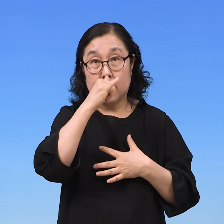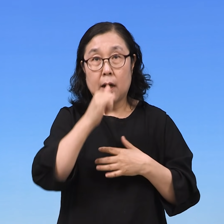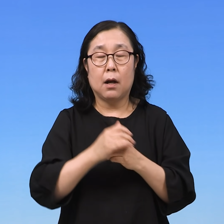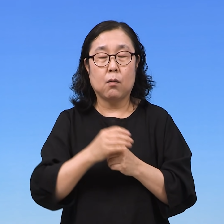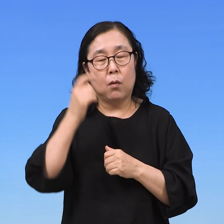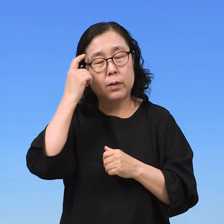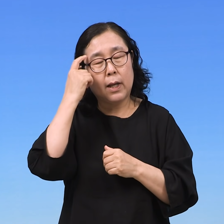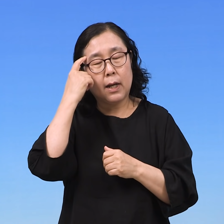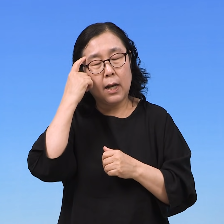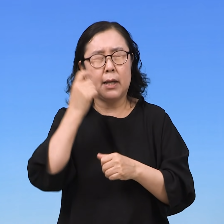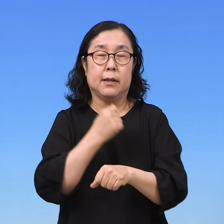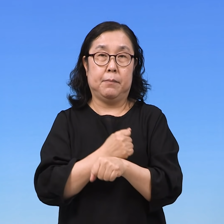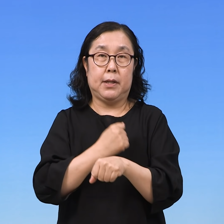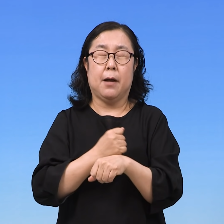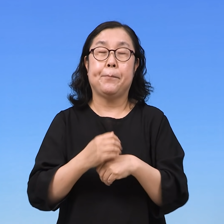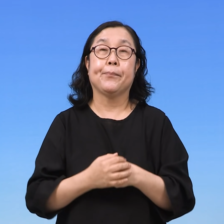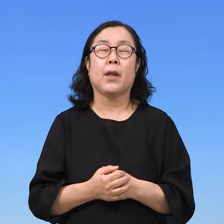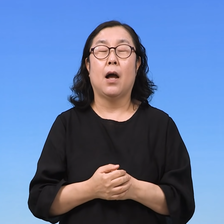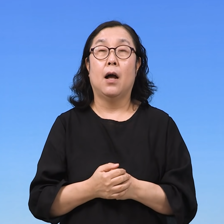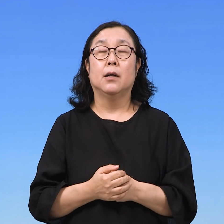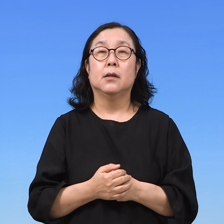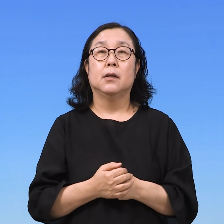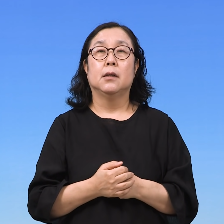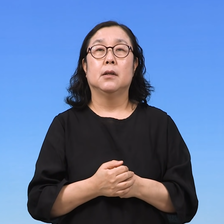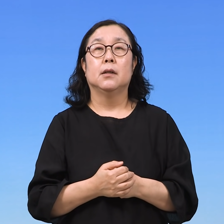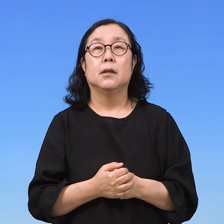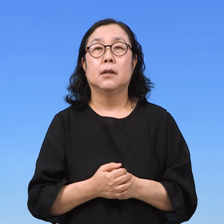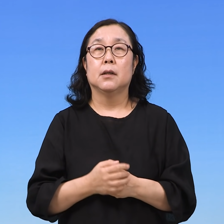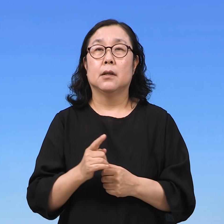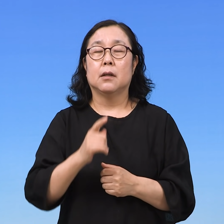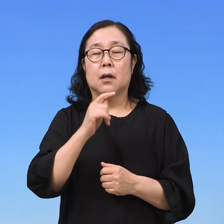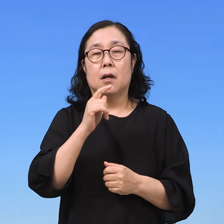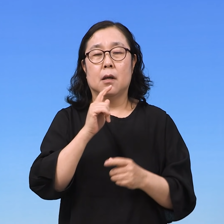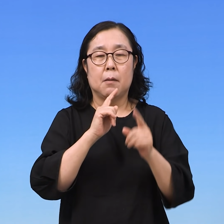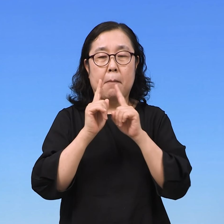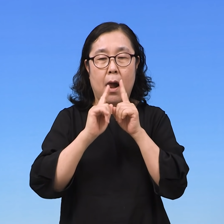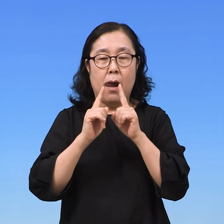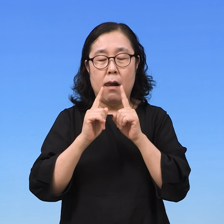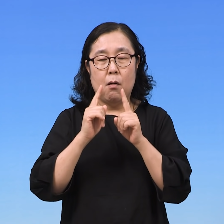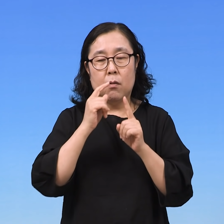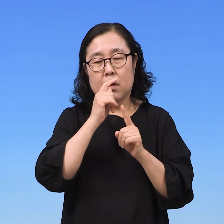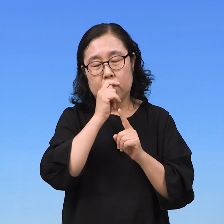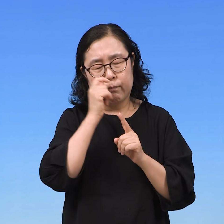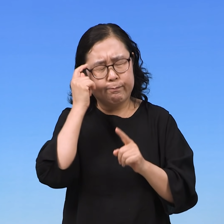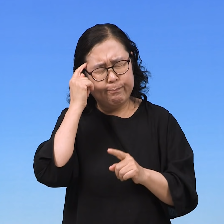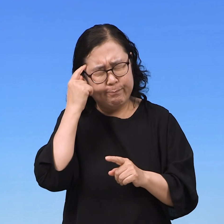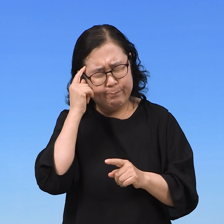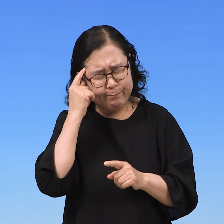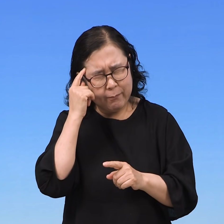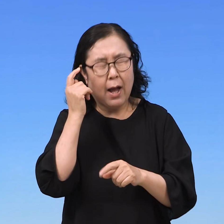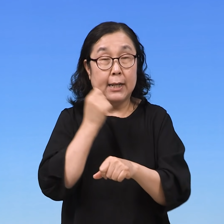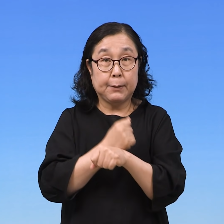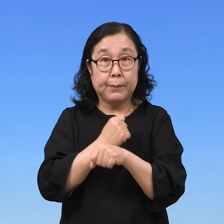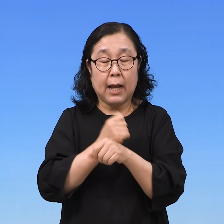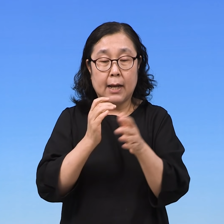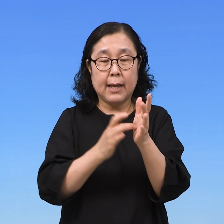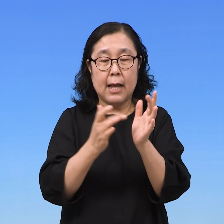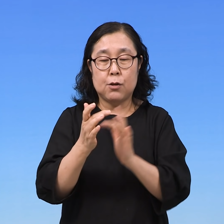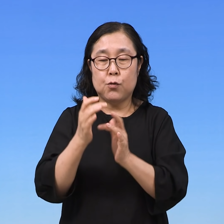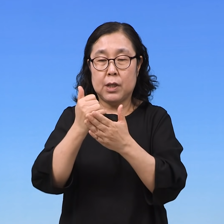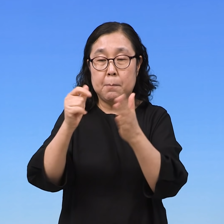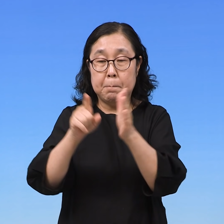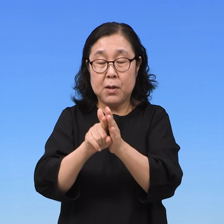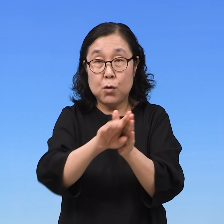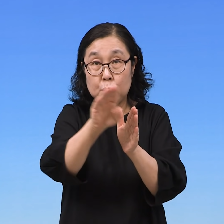과정적이고 지향적인 존재로서의 그리스도인. 그래서 이걸 가지고 묵상하는 시간을 가졌는데요. 예수